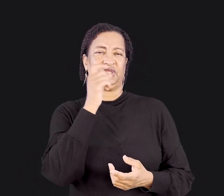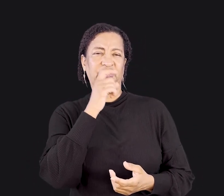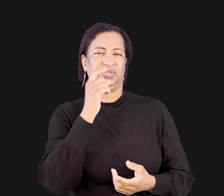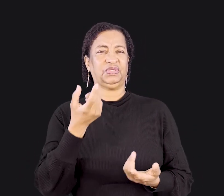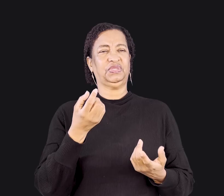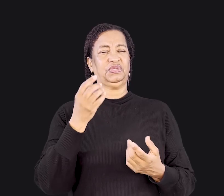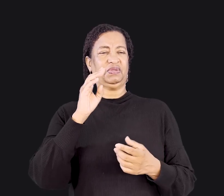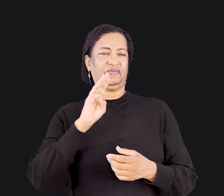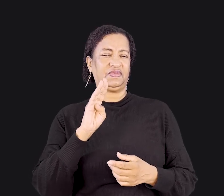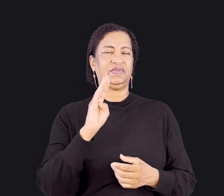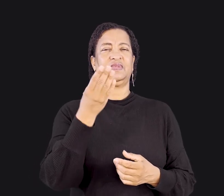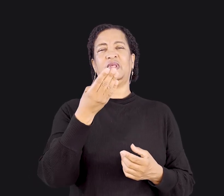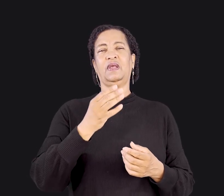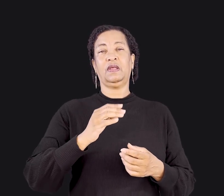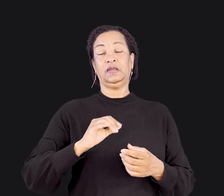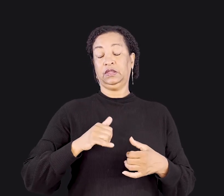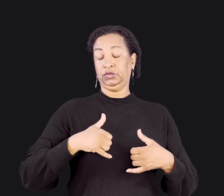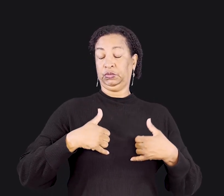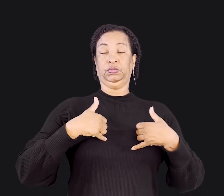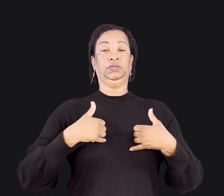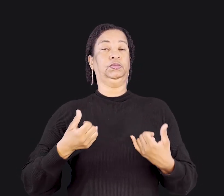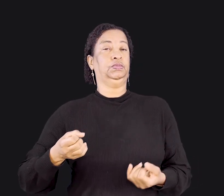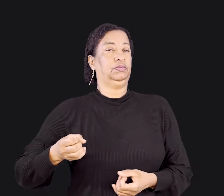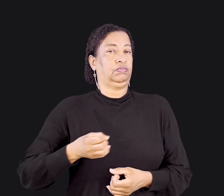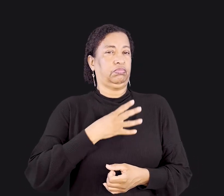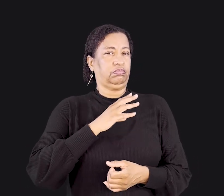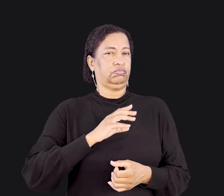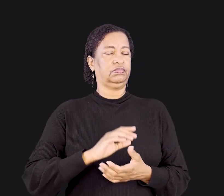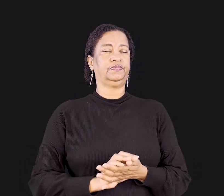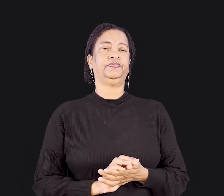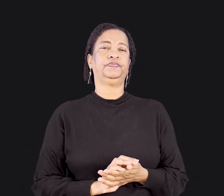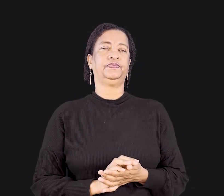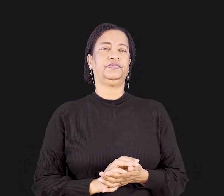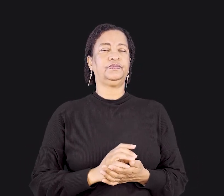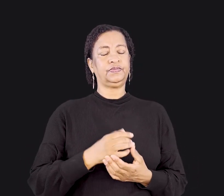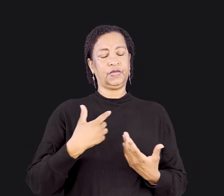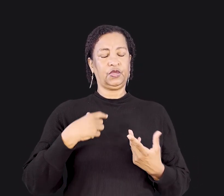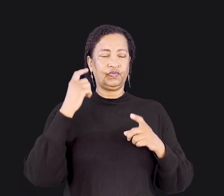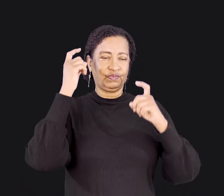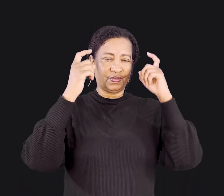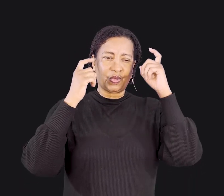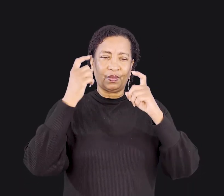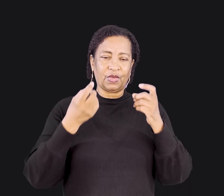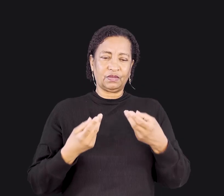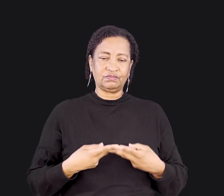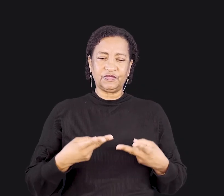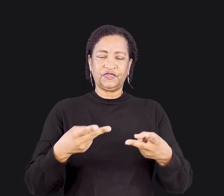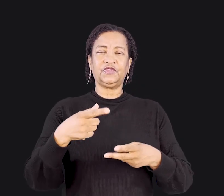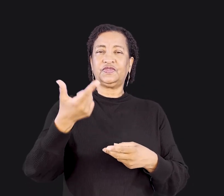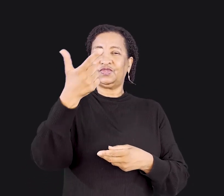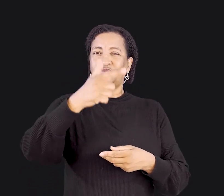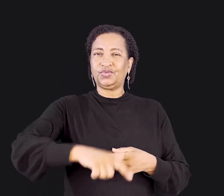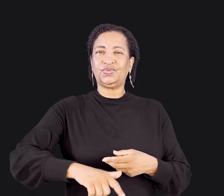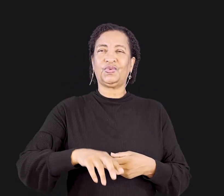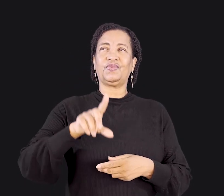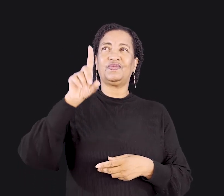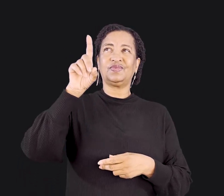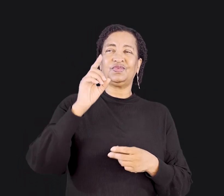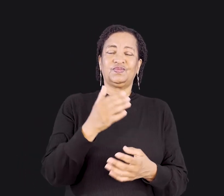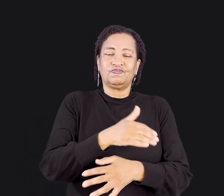calúnias, intrigas, arrogância e desordem. Receio que ao visitá-los outra vez, o meu Deus me humilhe diante de